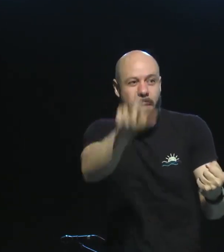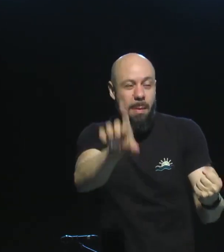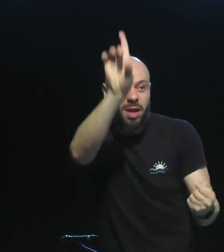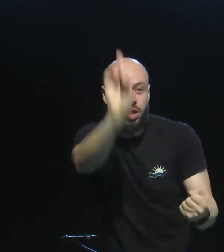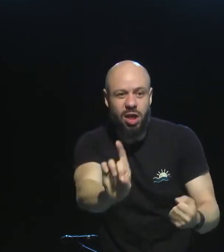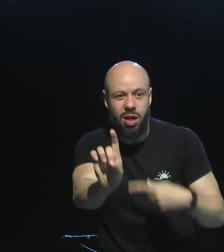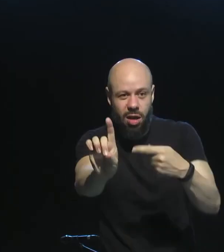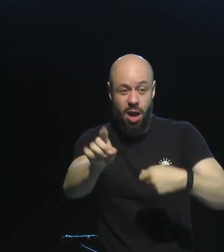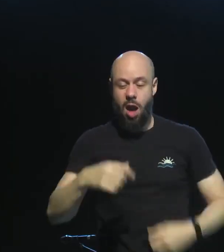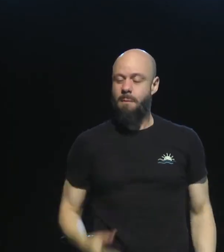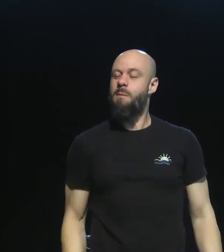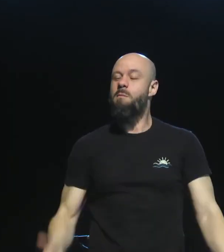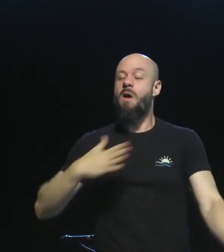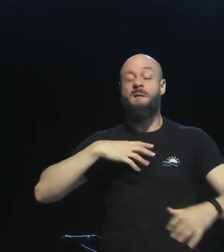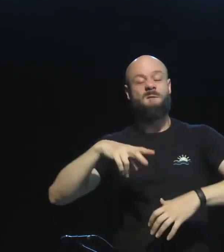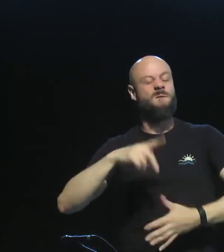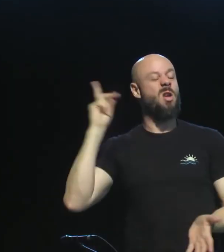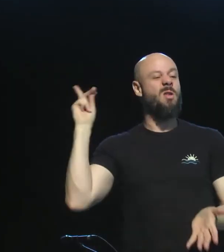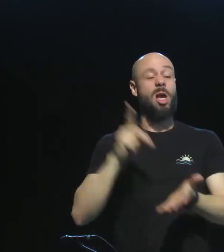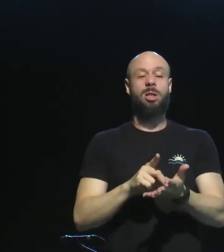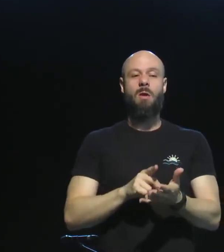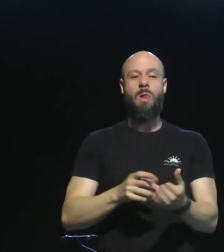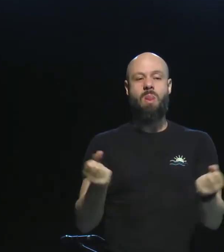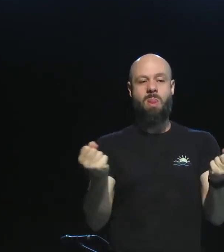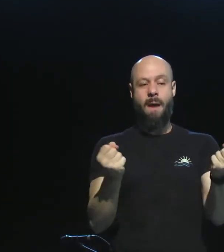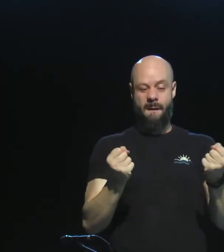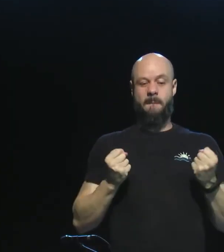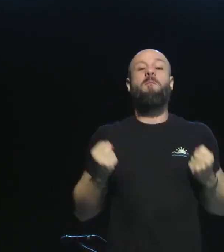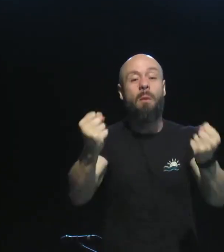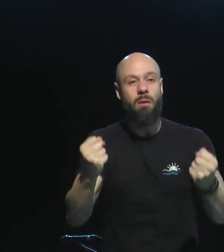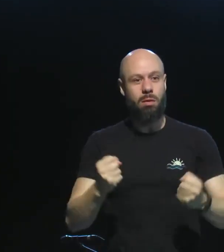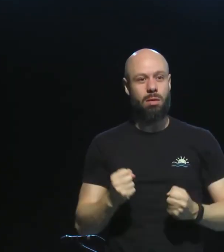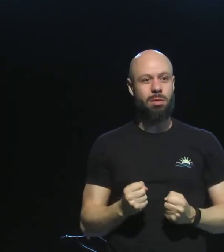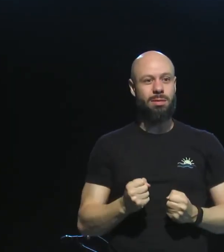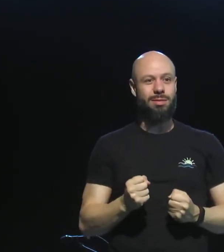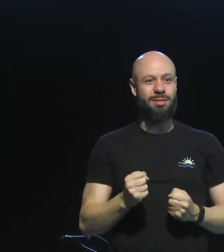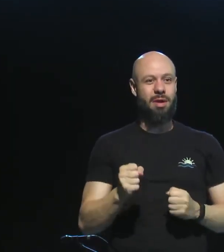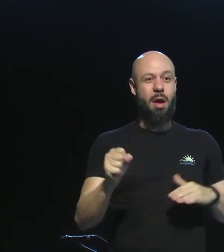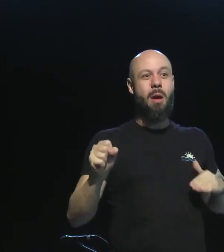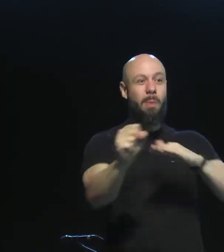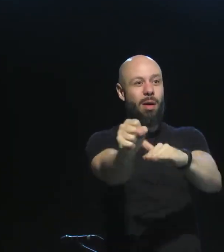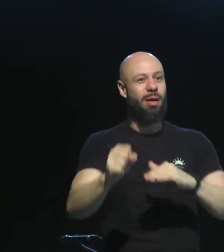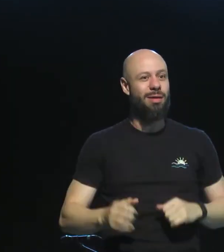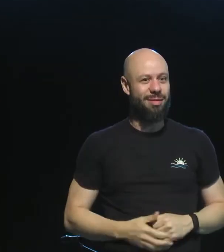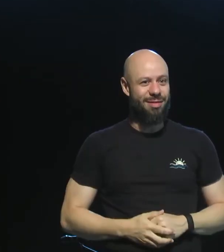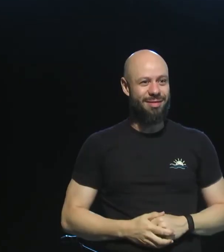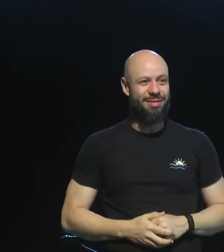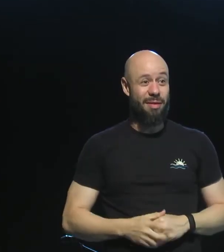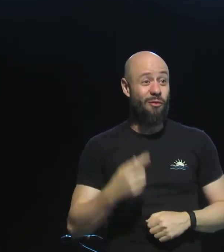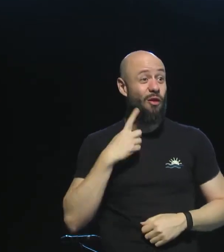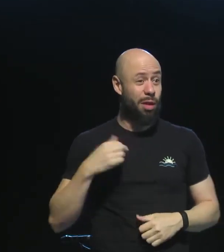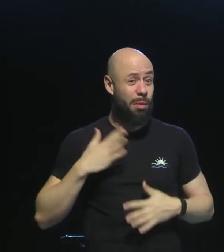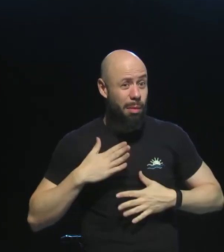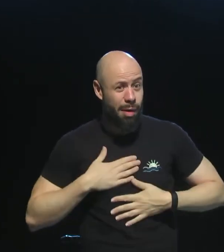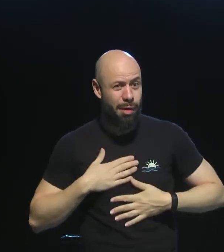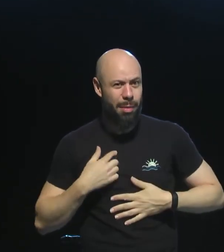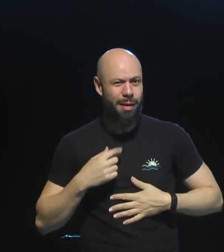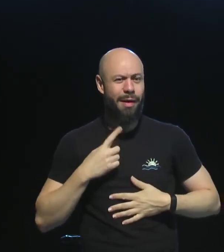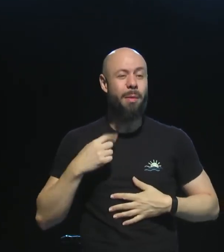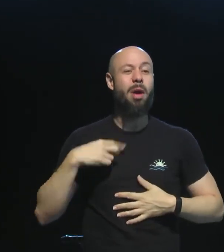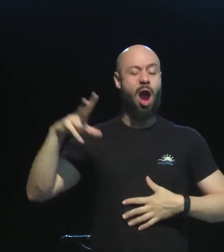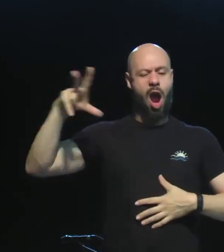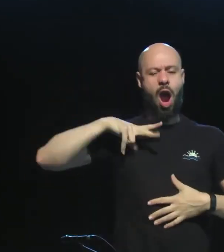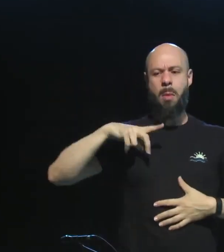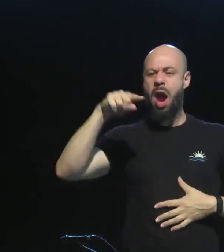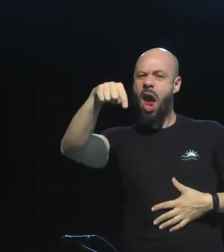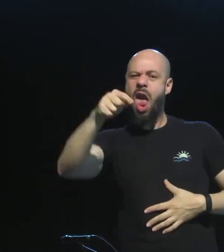a minha verdade é meter o meu carro em cima, bater naquele infeliz, porque afinal de contas ele